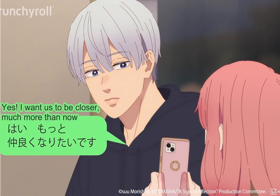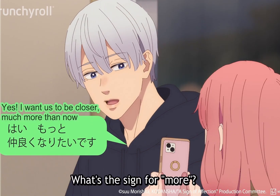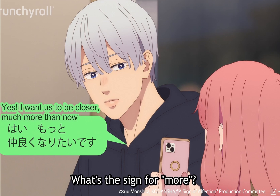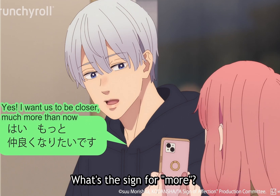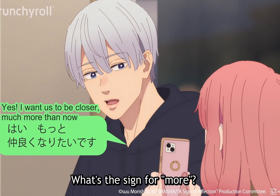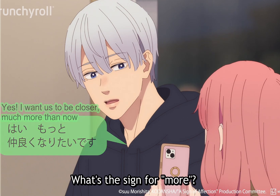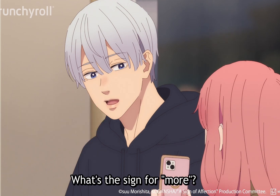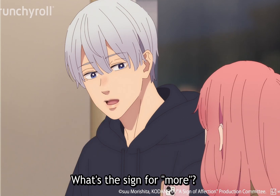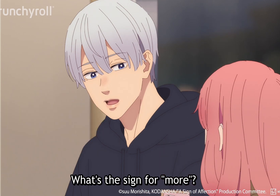モットの手話は？